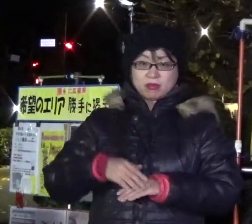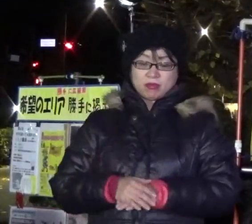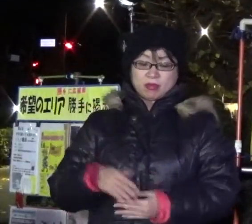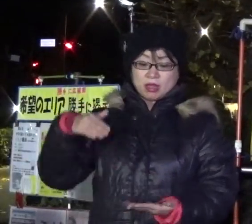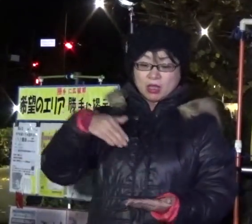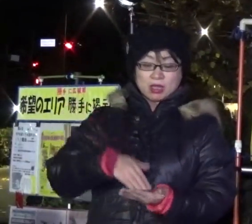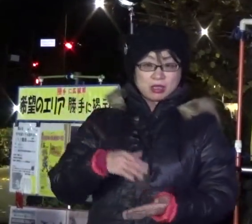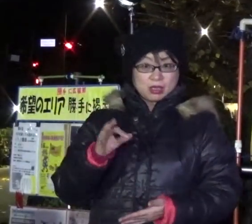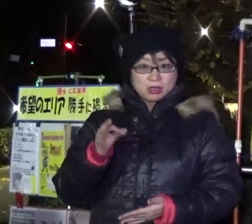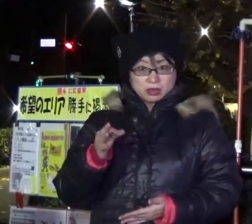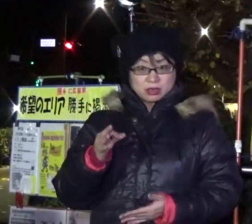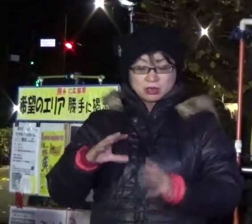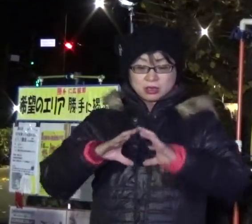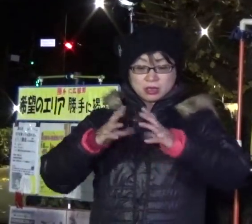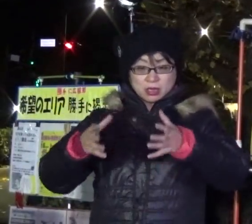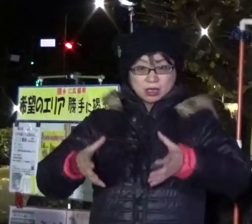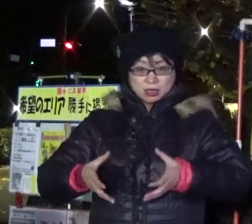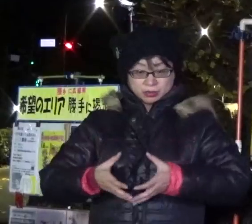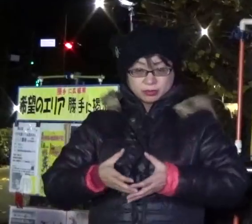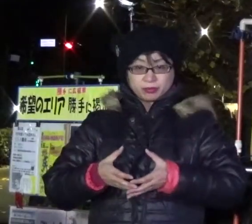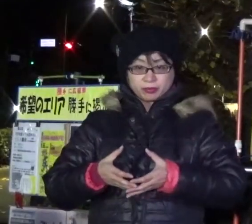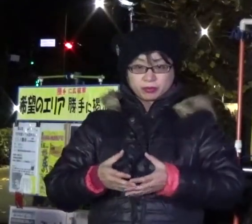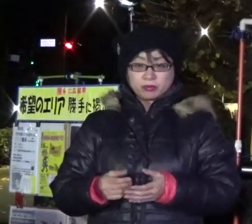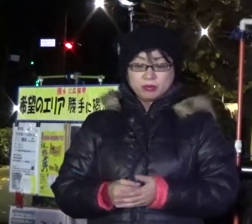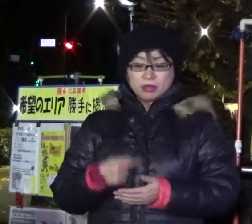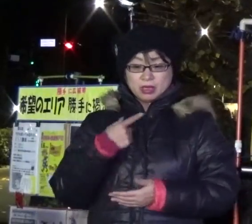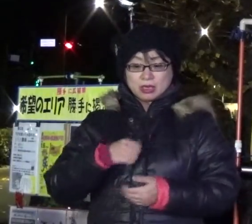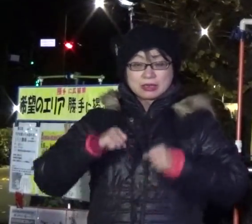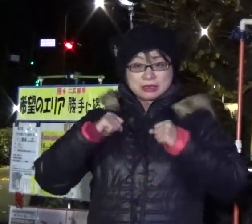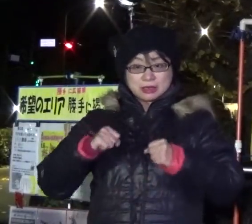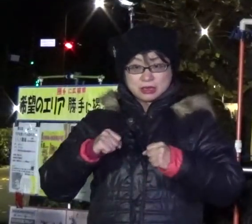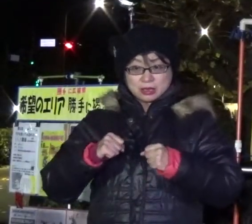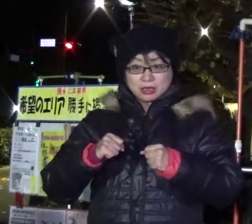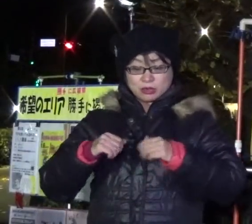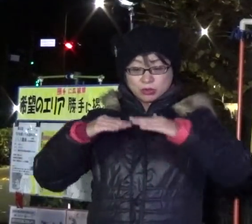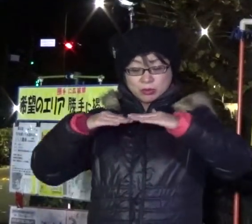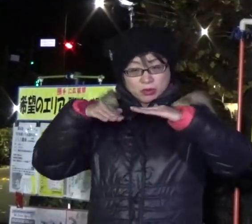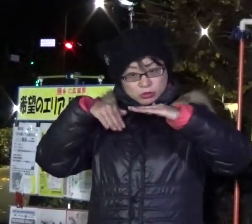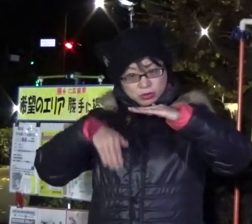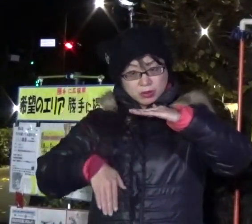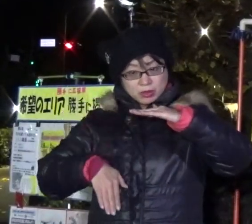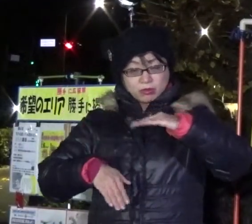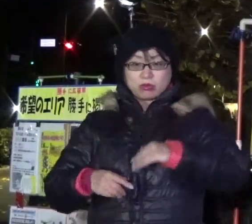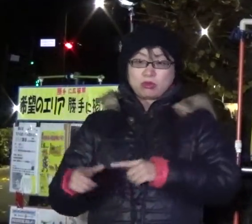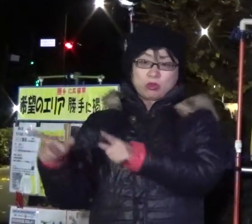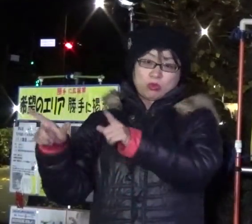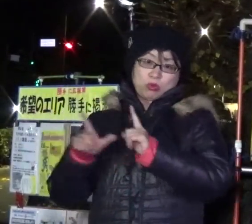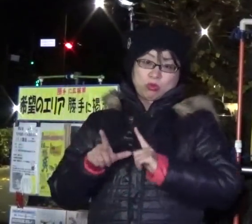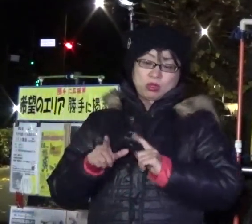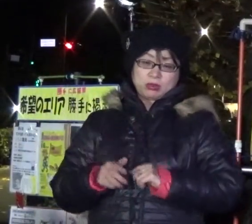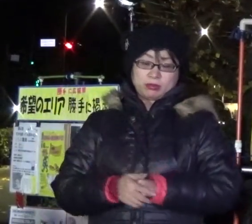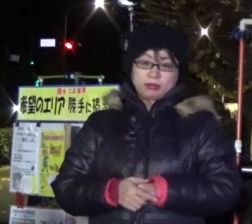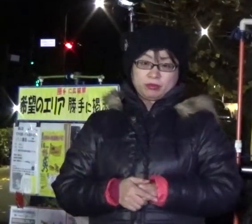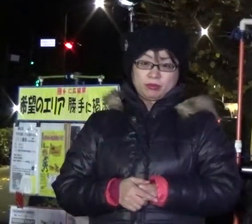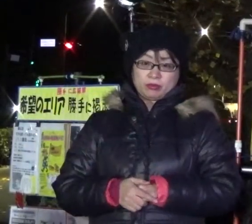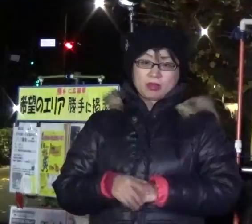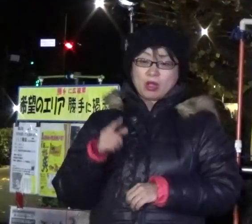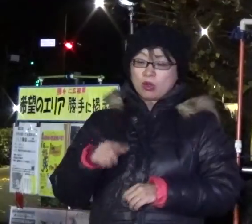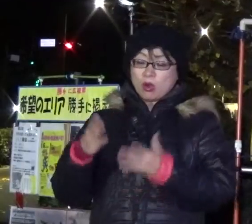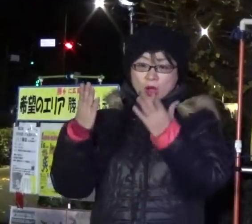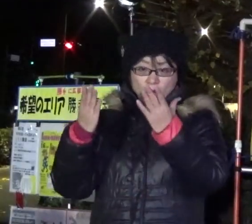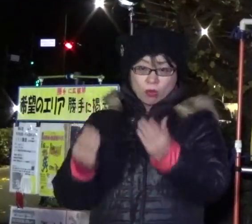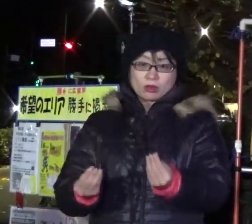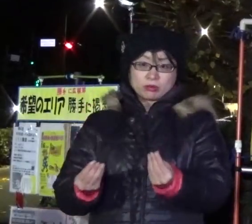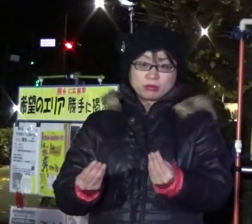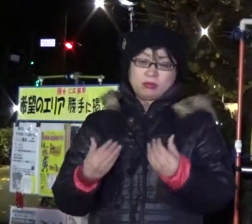が国連がね、生存のレベルの下回ってるっていうふうに言ったりとか、そんなことはね、やっぱり終わらせな